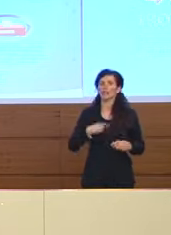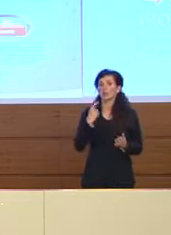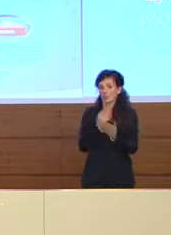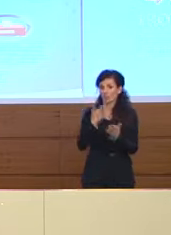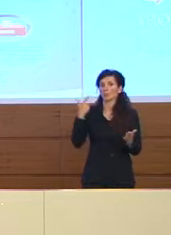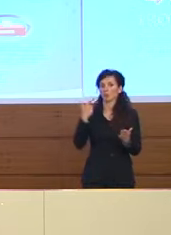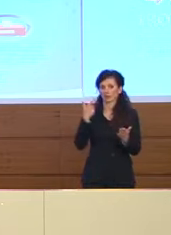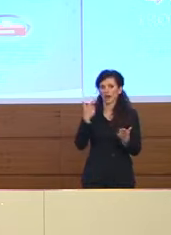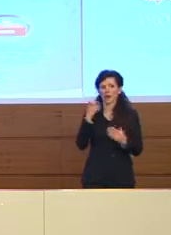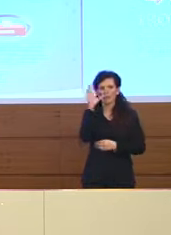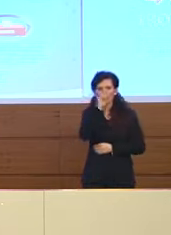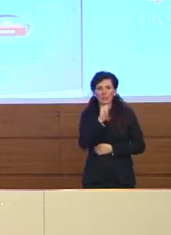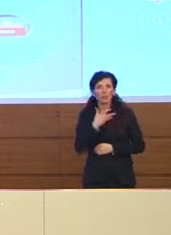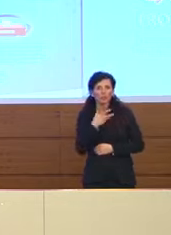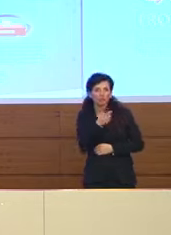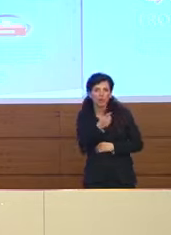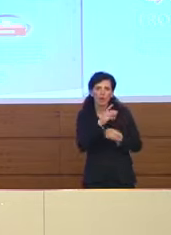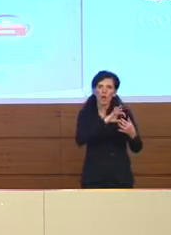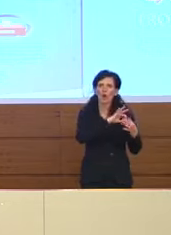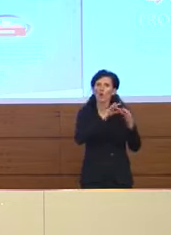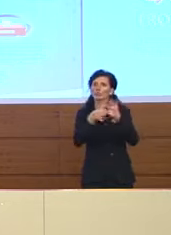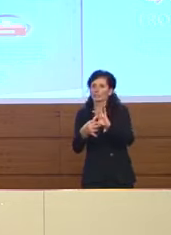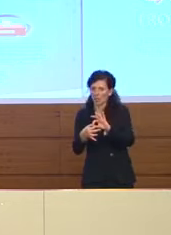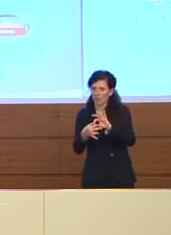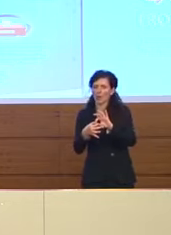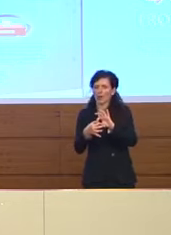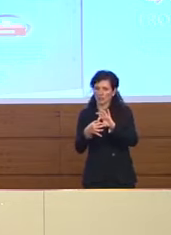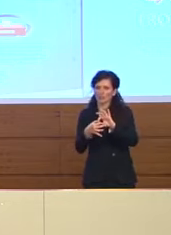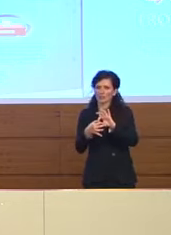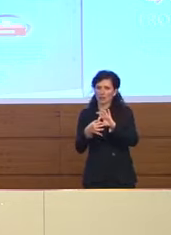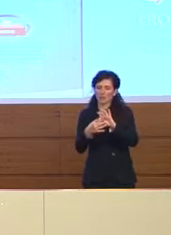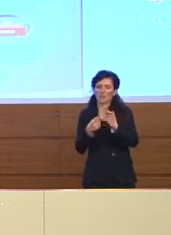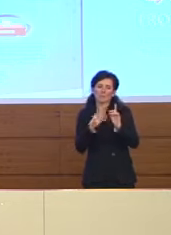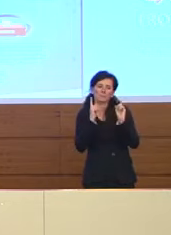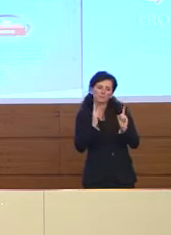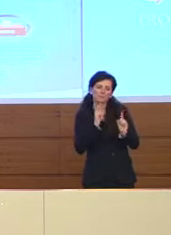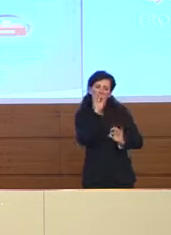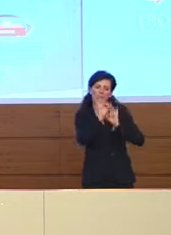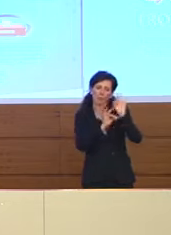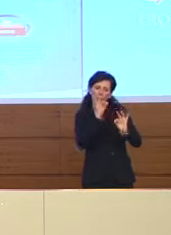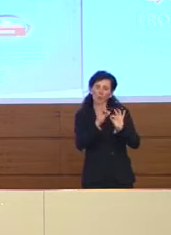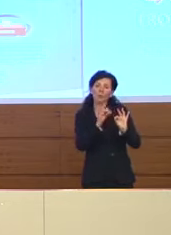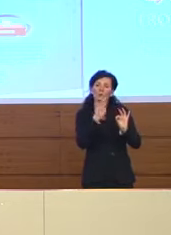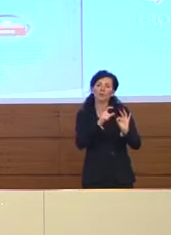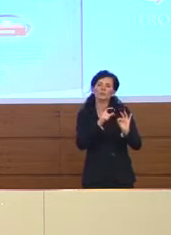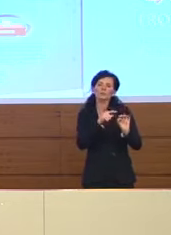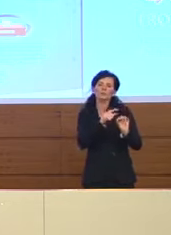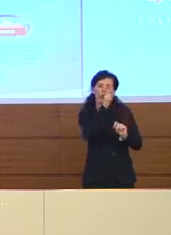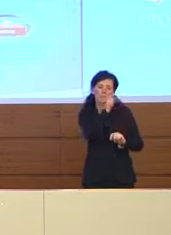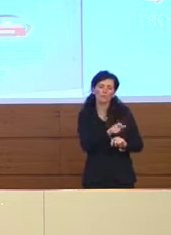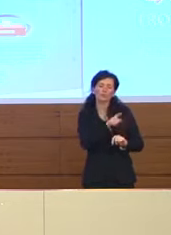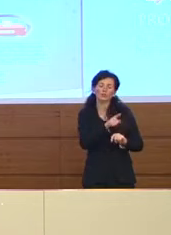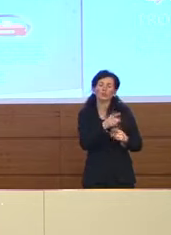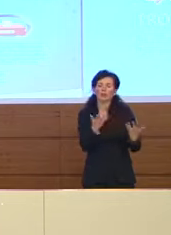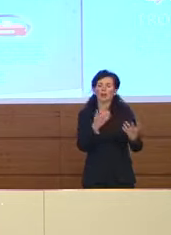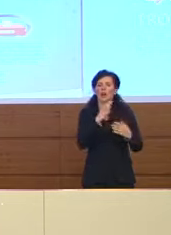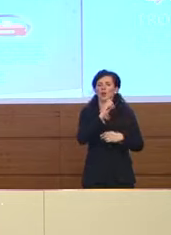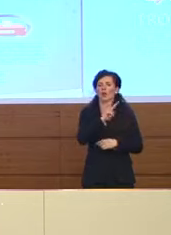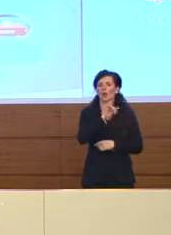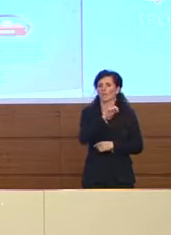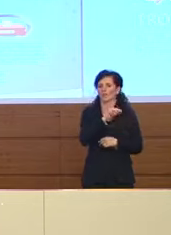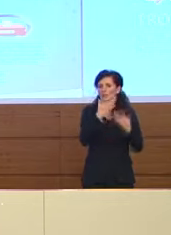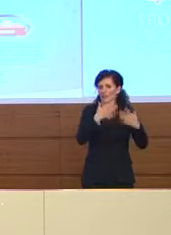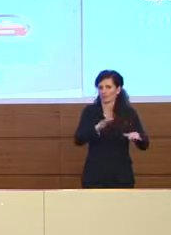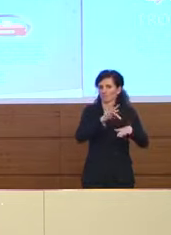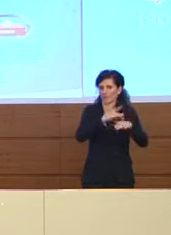al processo ha sostenuto da questo nuovo coronavirus quindi è evidente che tutte le